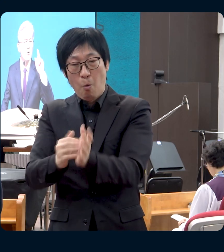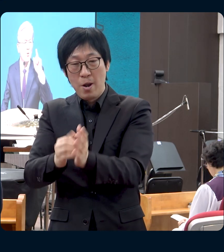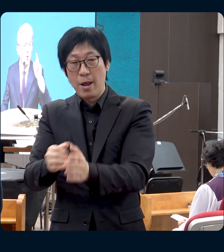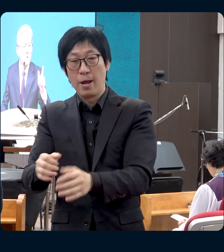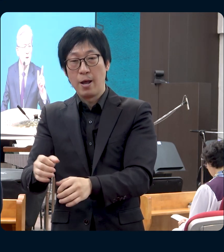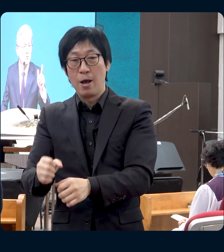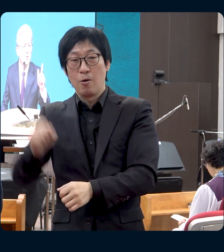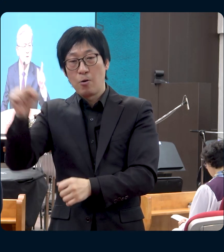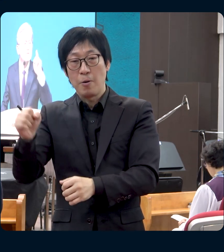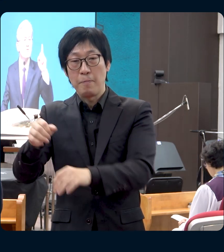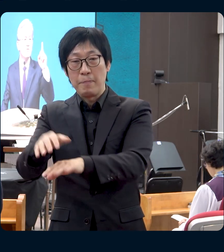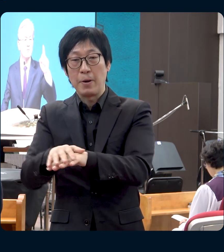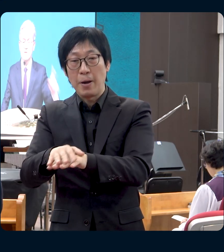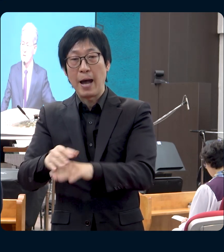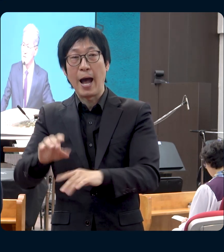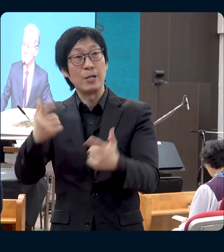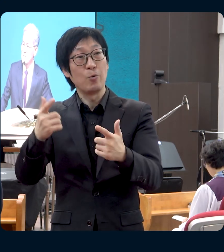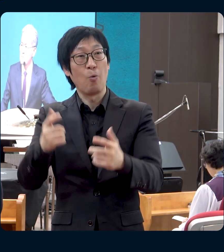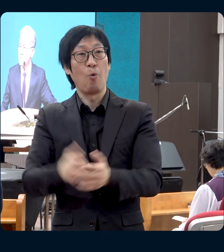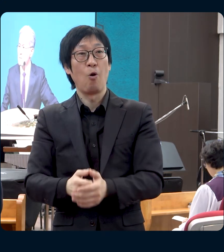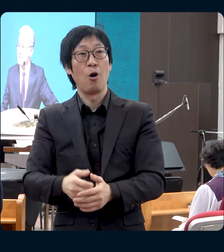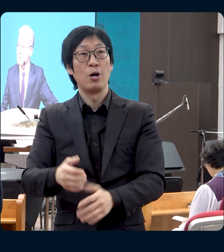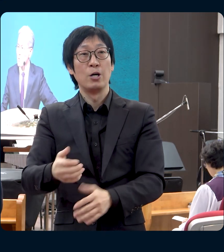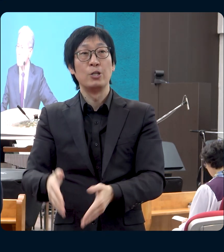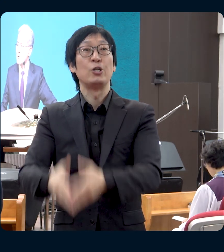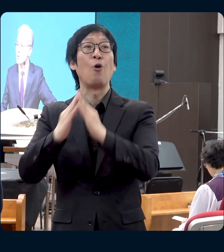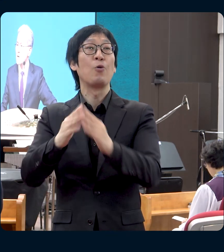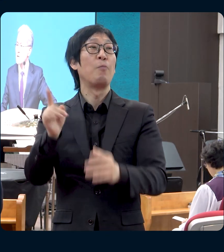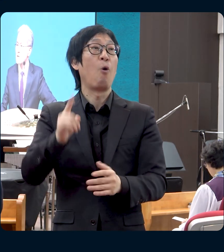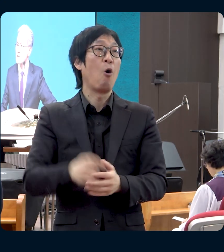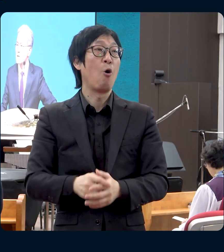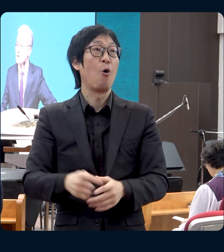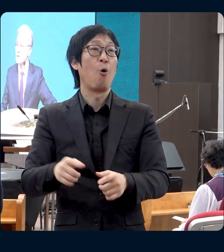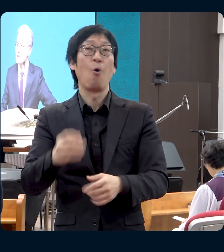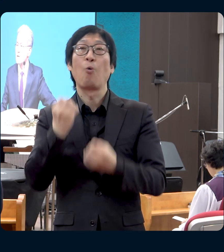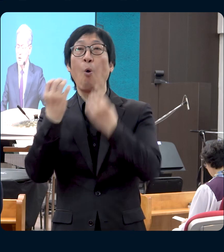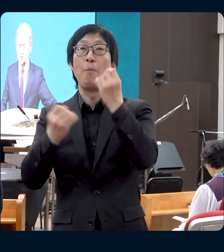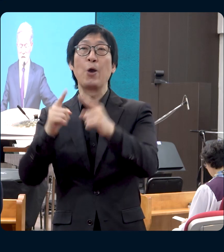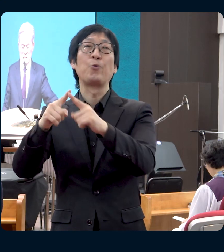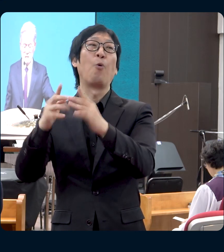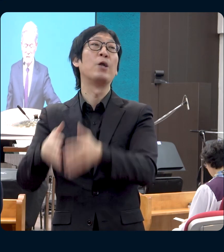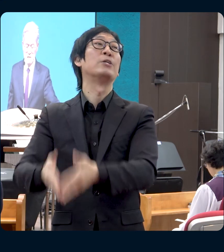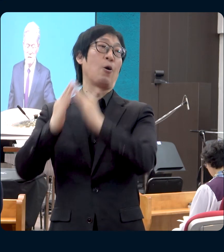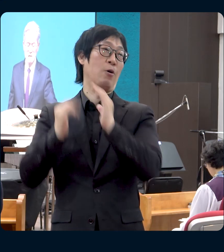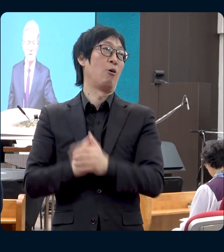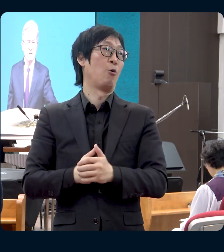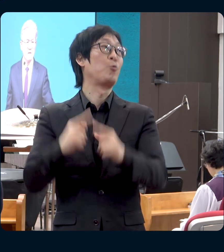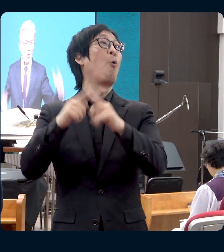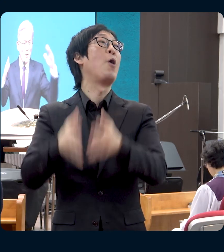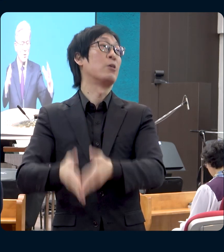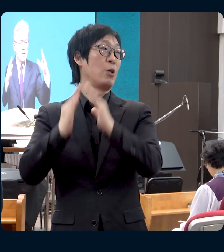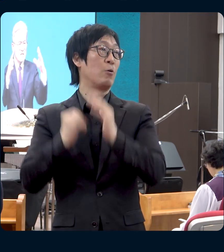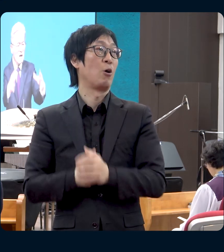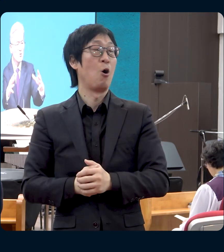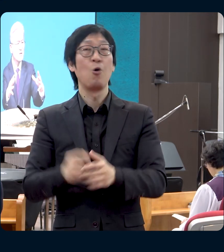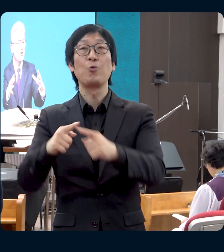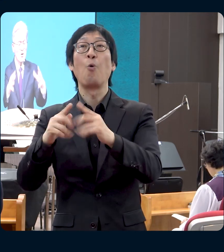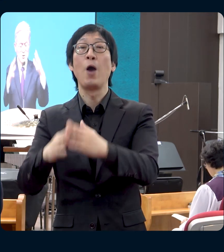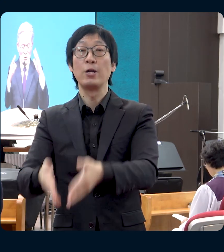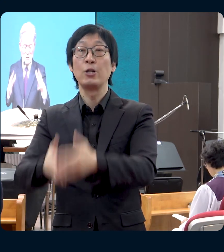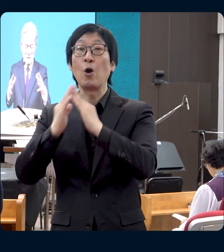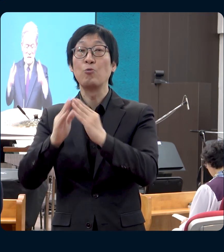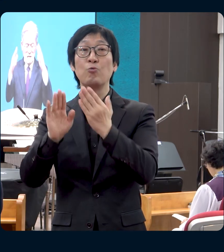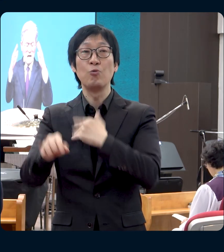바로 고백교회를 세운 겁니다. 고백교회. 그리고 자신은 그 고백교회